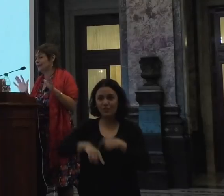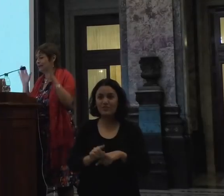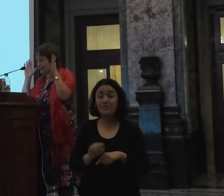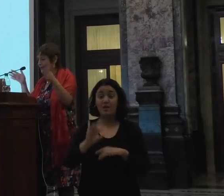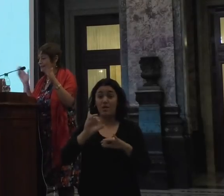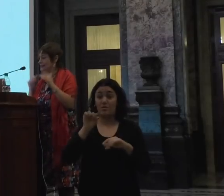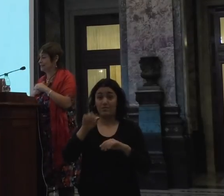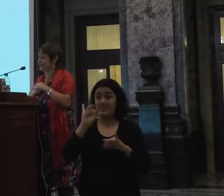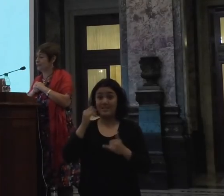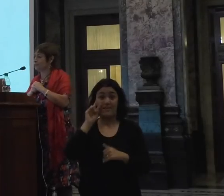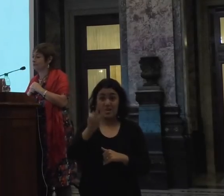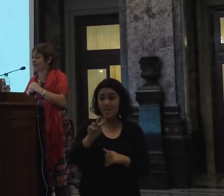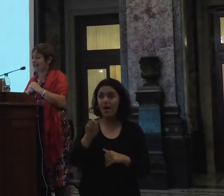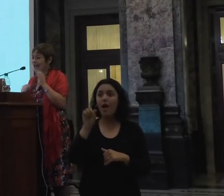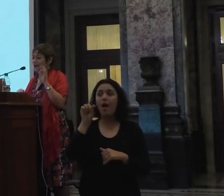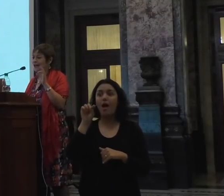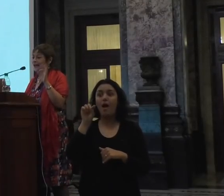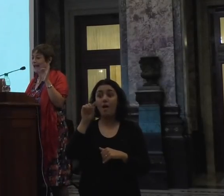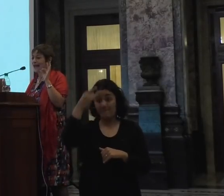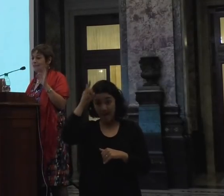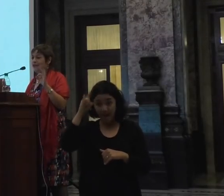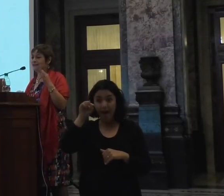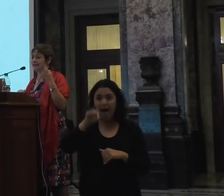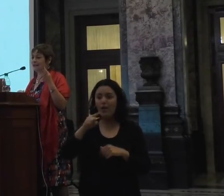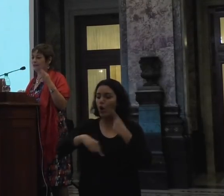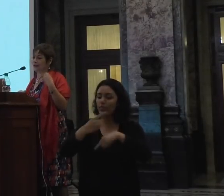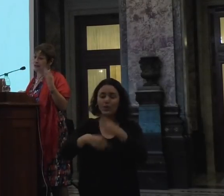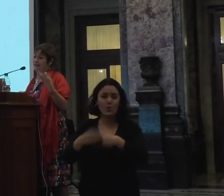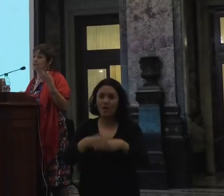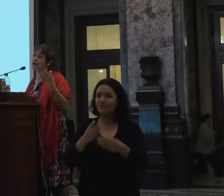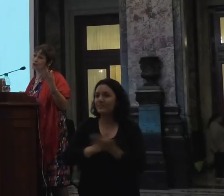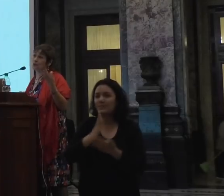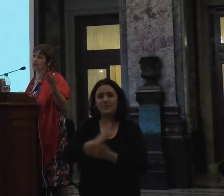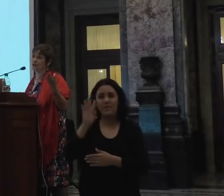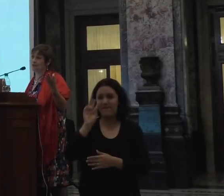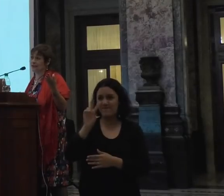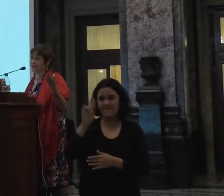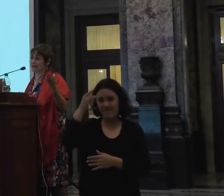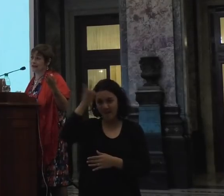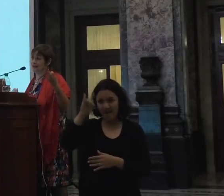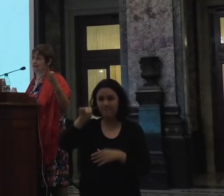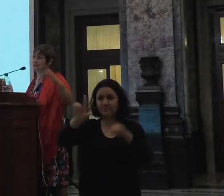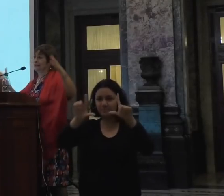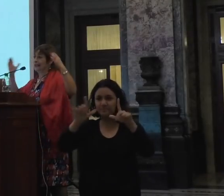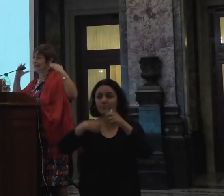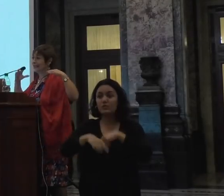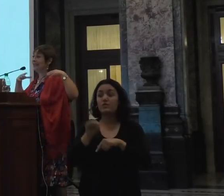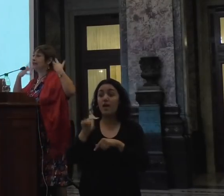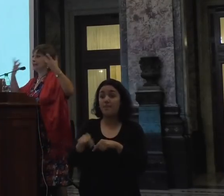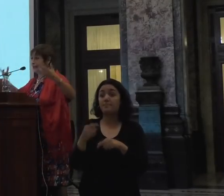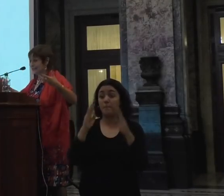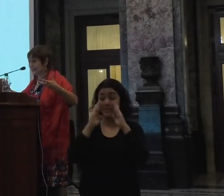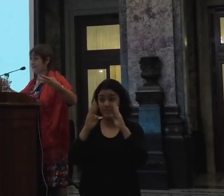viste la vaca te sigue viendo. Ahora, además de que la percepción es un proceso inferencial